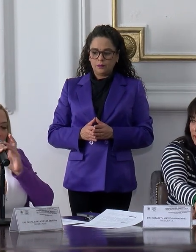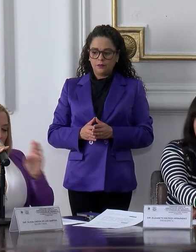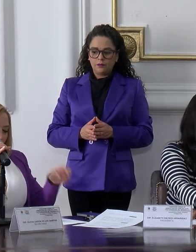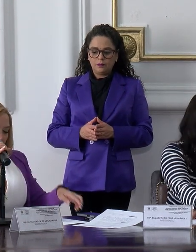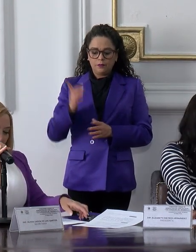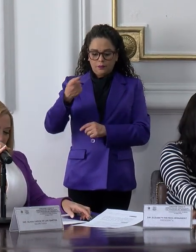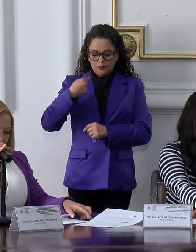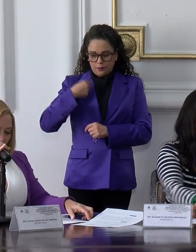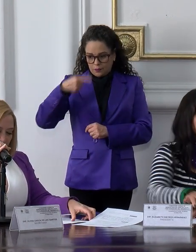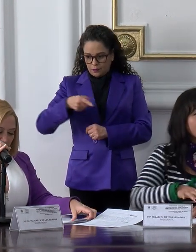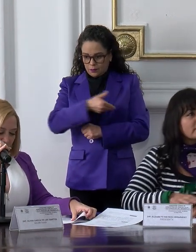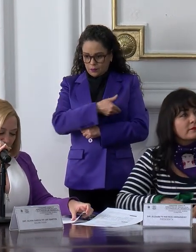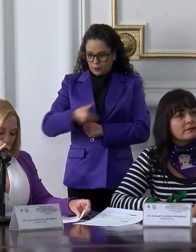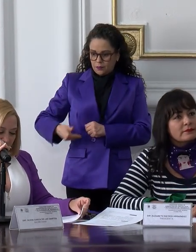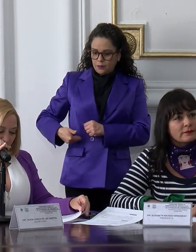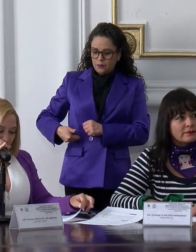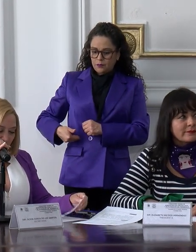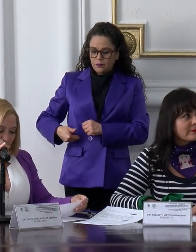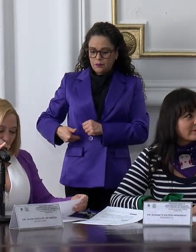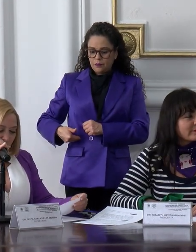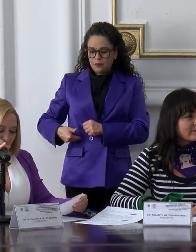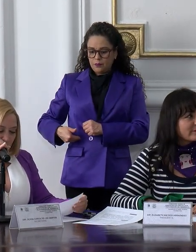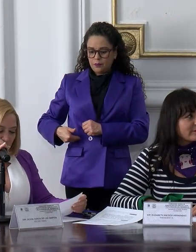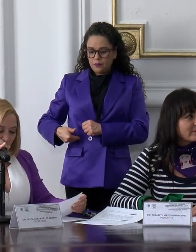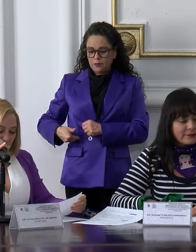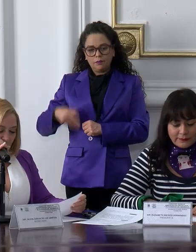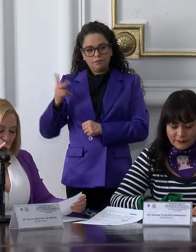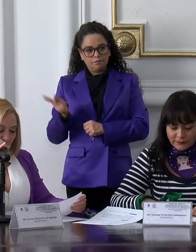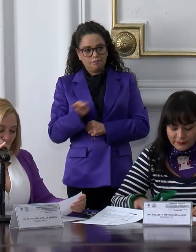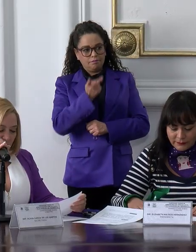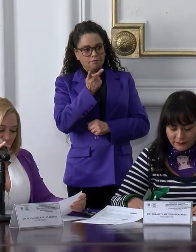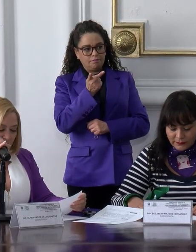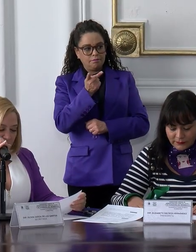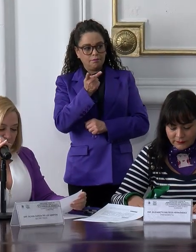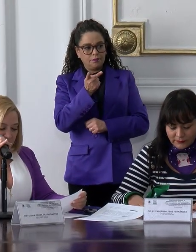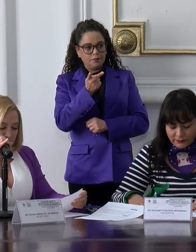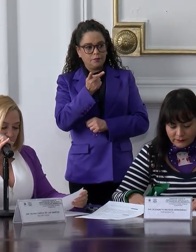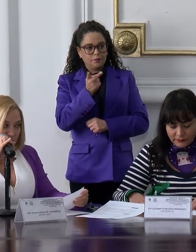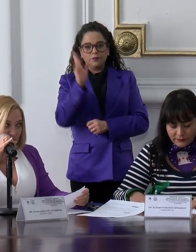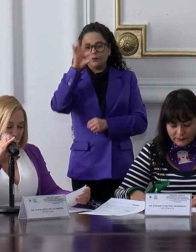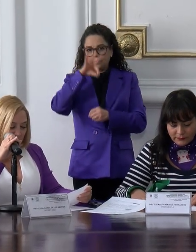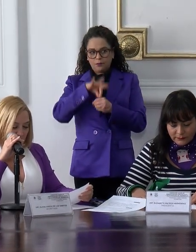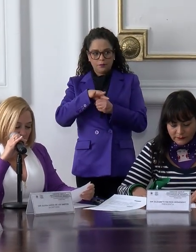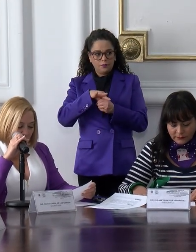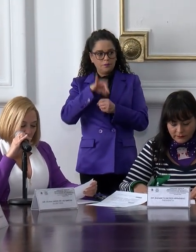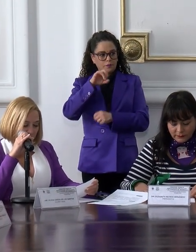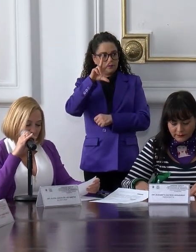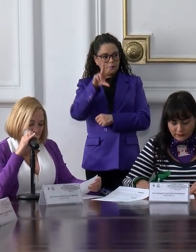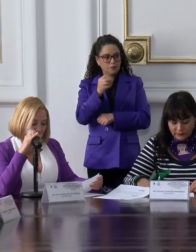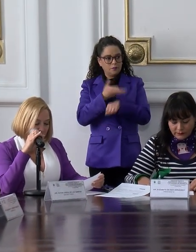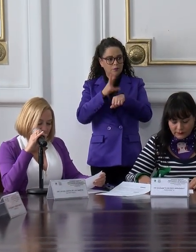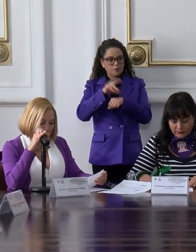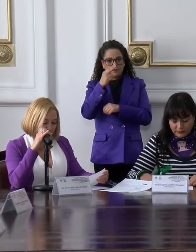Por instrucciones de la Presidencia, se procede a consultar en votación económica si es de dispensarse la lectura